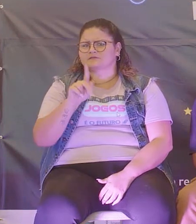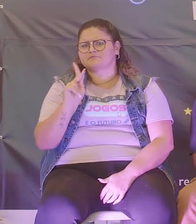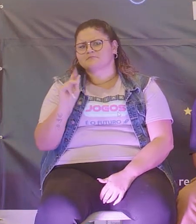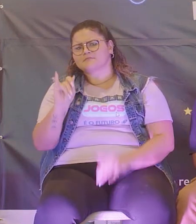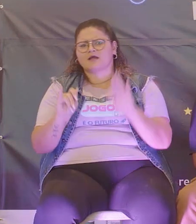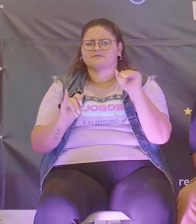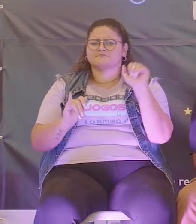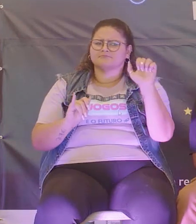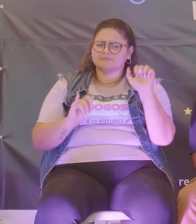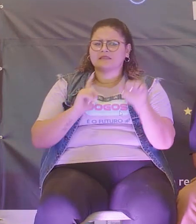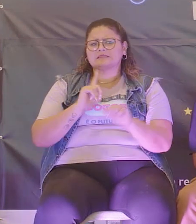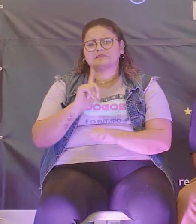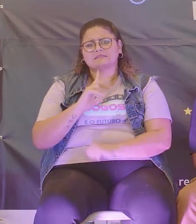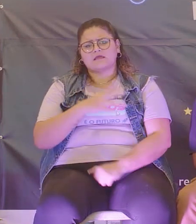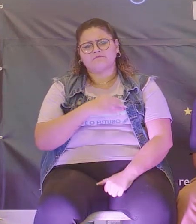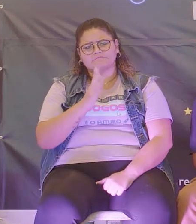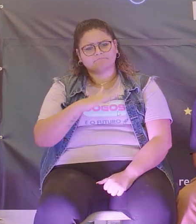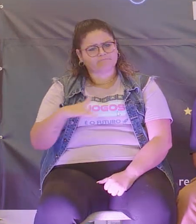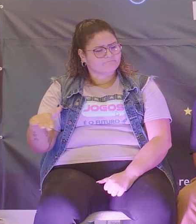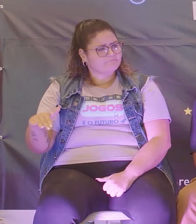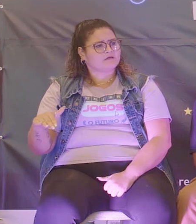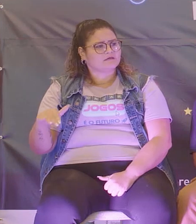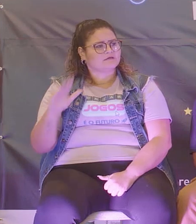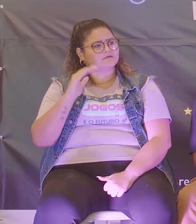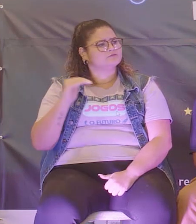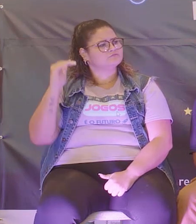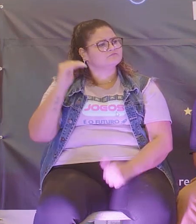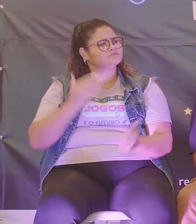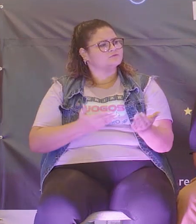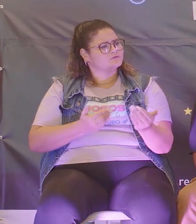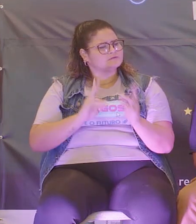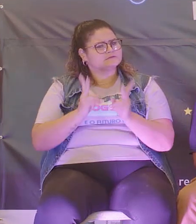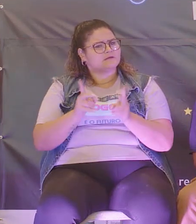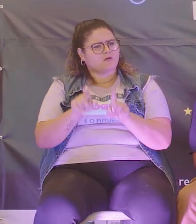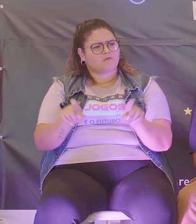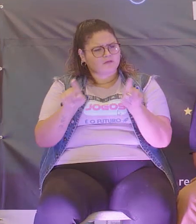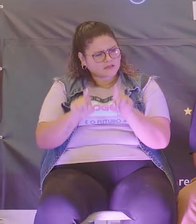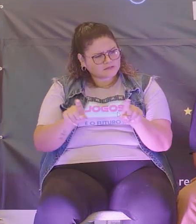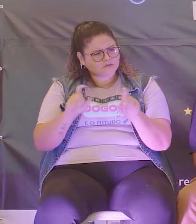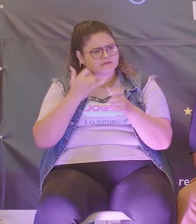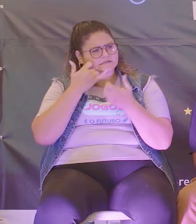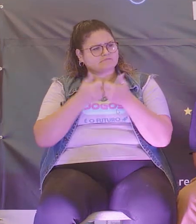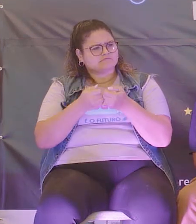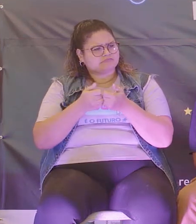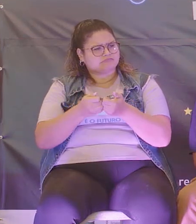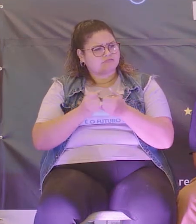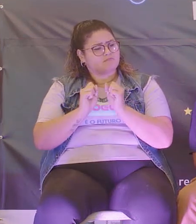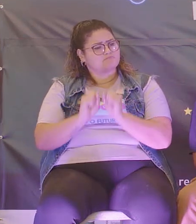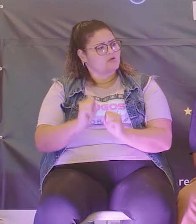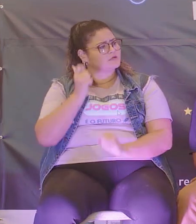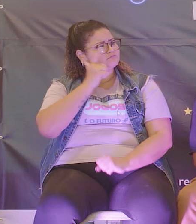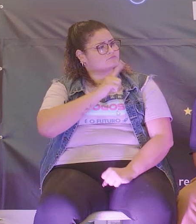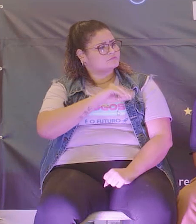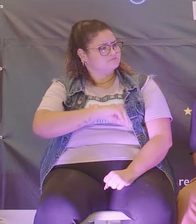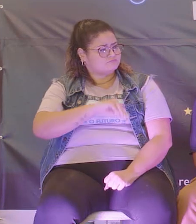aí, que tem uma criança, um jovem, que está jogando, está sempre no computador, está sempre no celular, eles podem ganhar dinheiro com